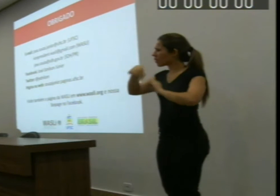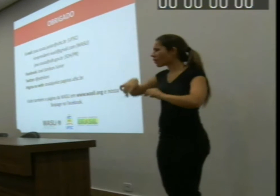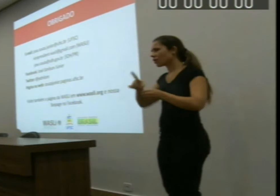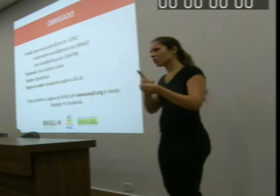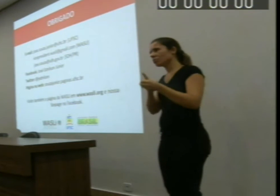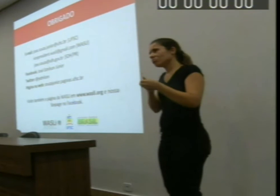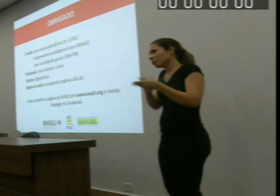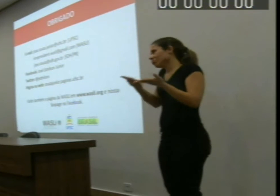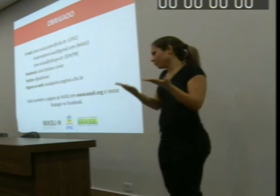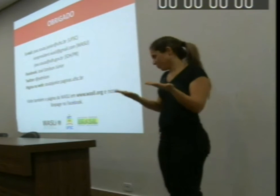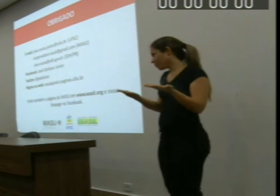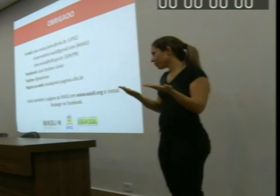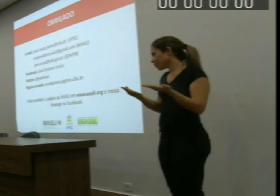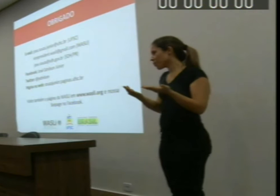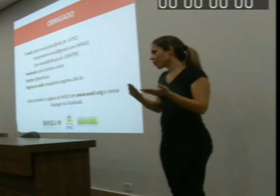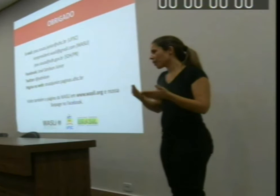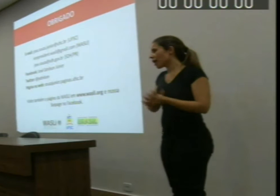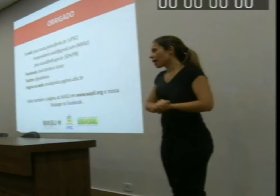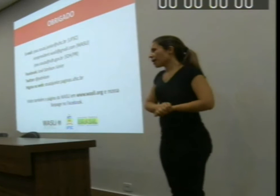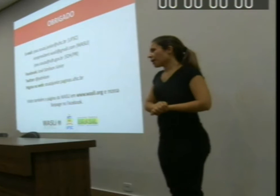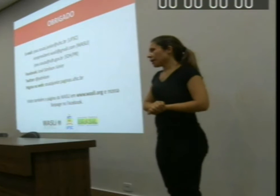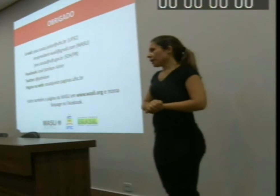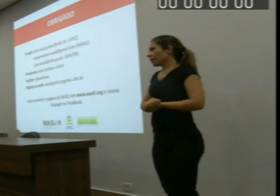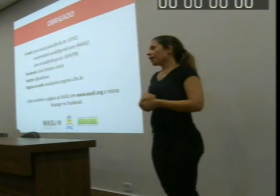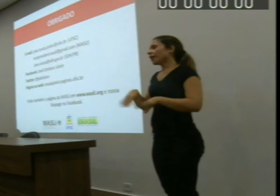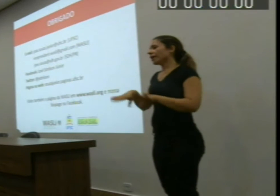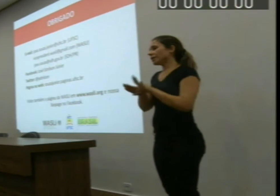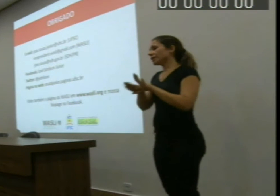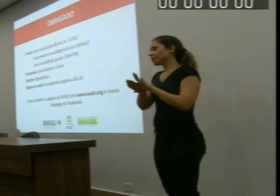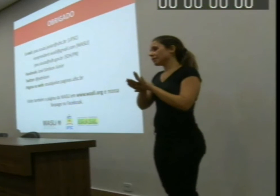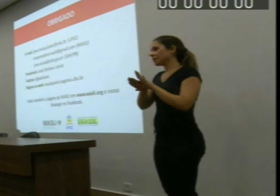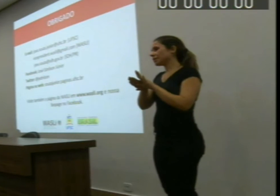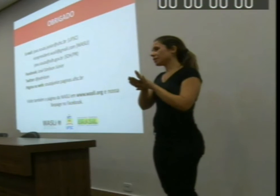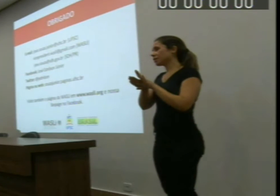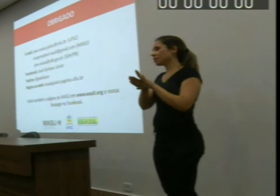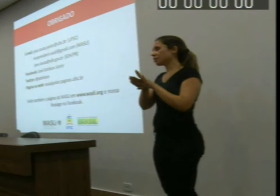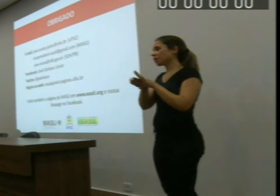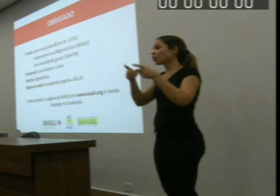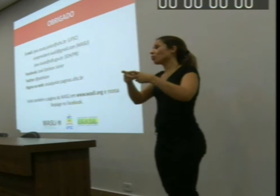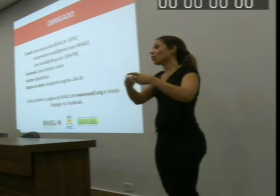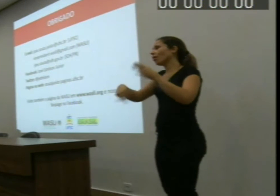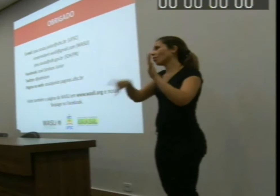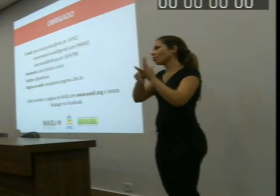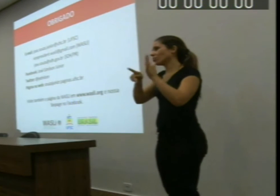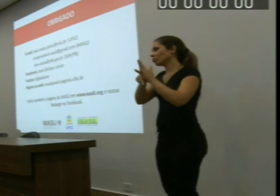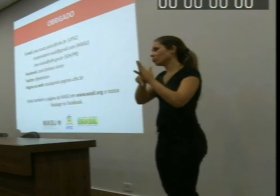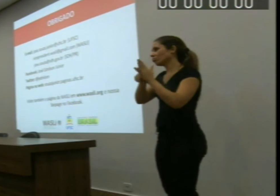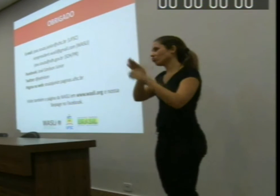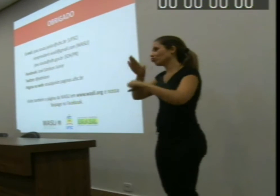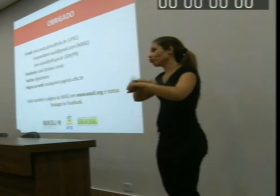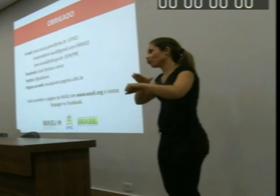quanto aos contextos específicos de contratação ao meu ver essa é minha opinião